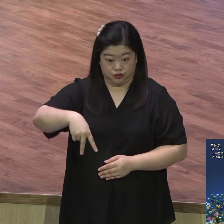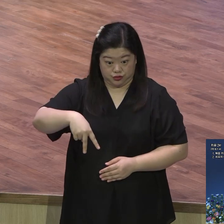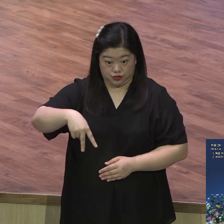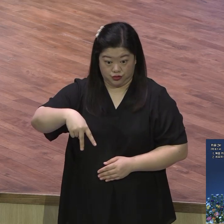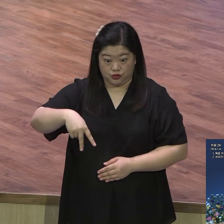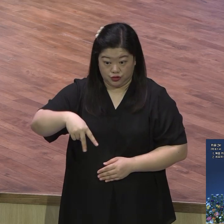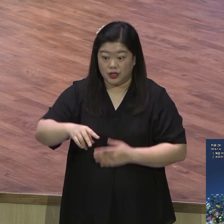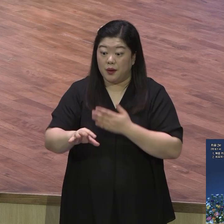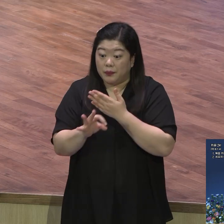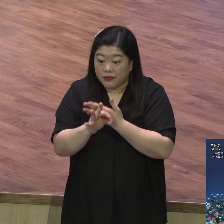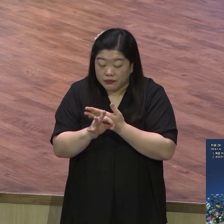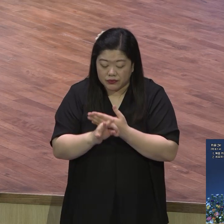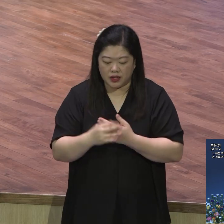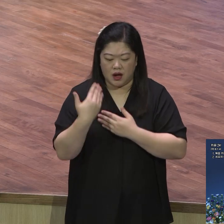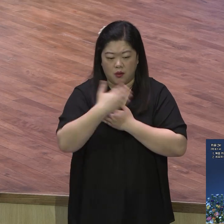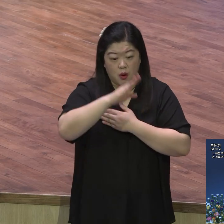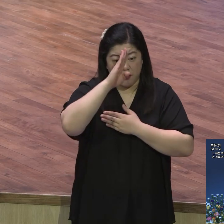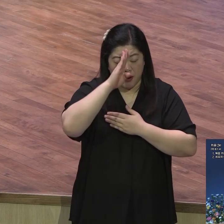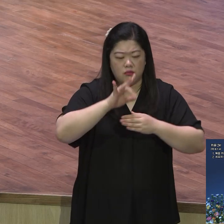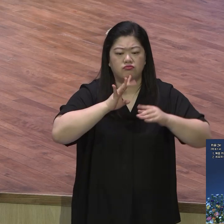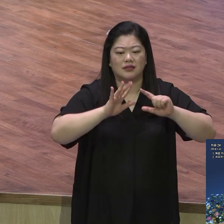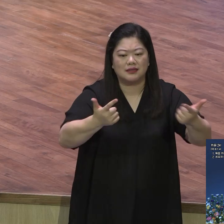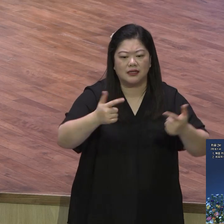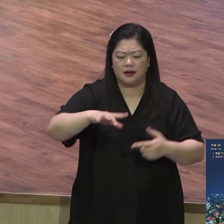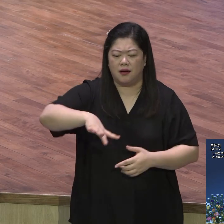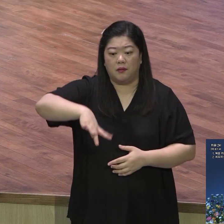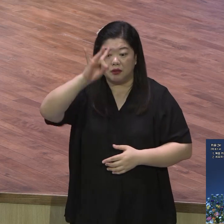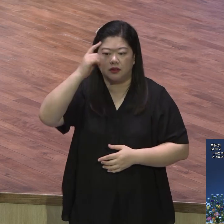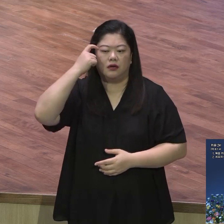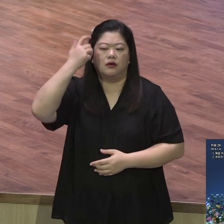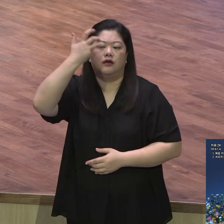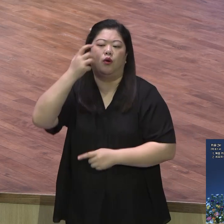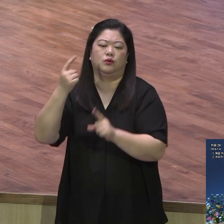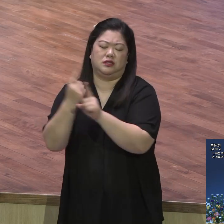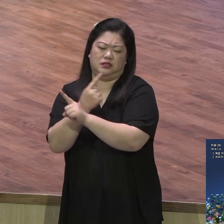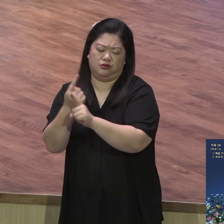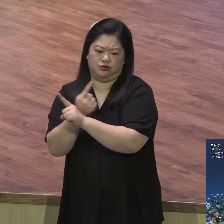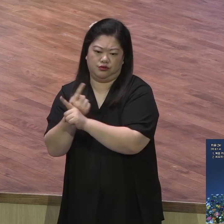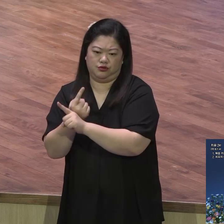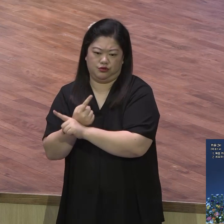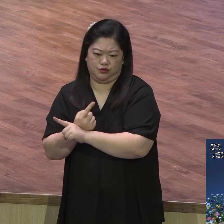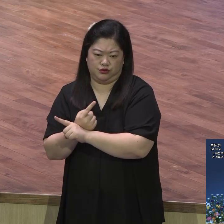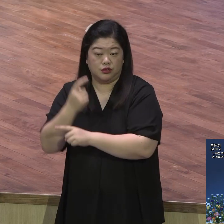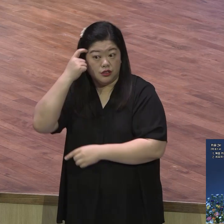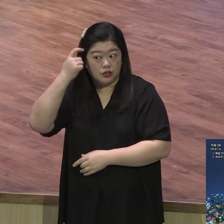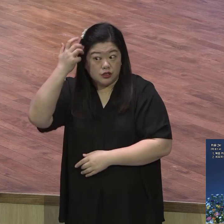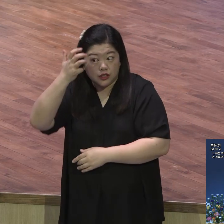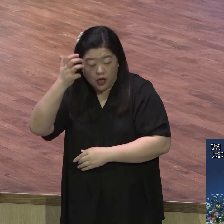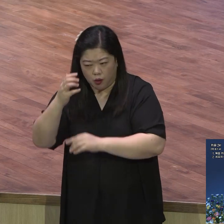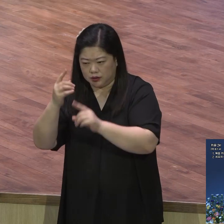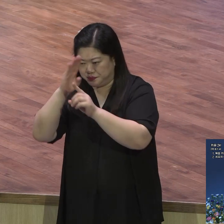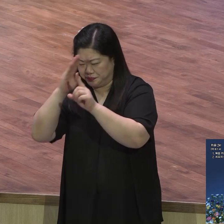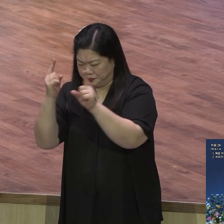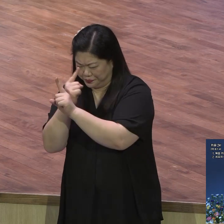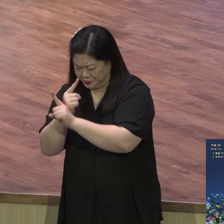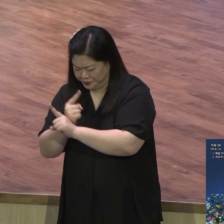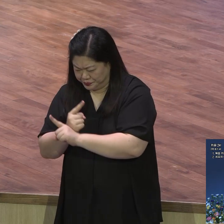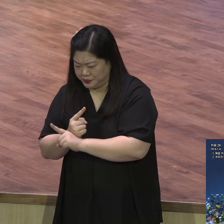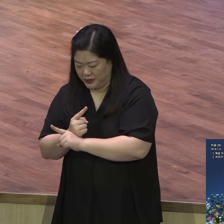영혼 치유까지 가야 한다. 영혼을 치유하는 것을 중요하게 봐야 돼요. 그래서 말씀이 중요합니다.